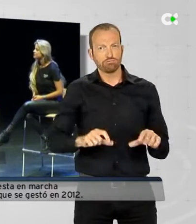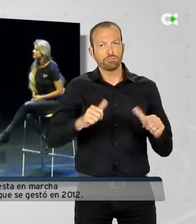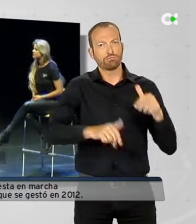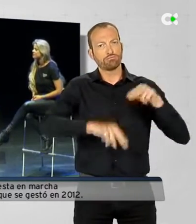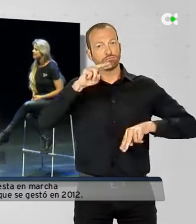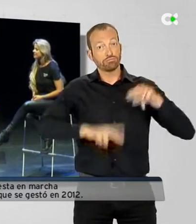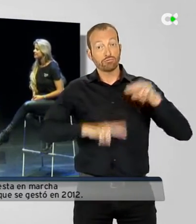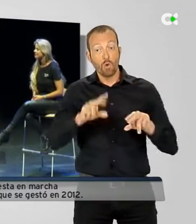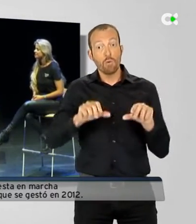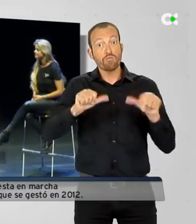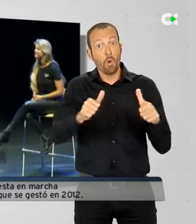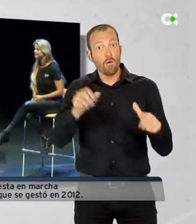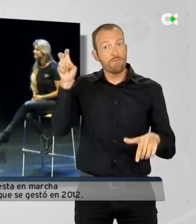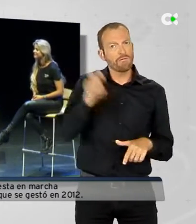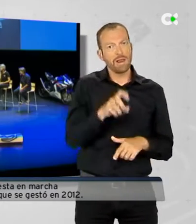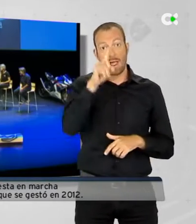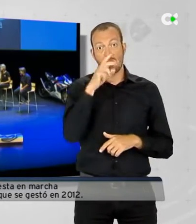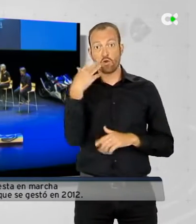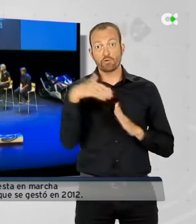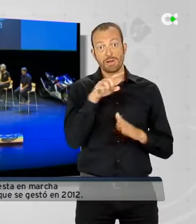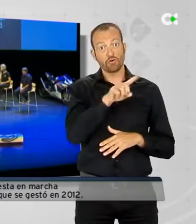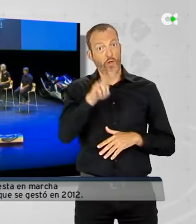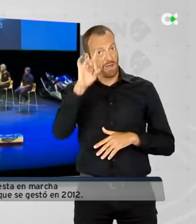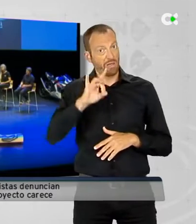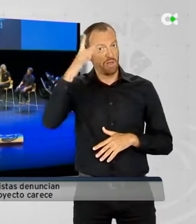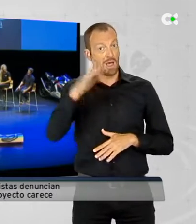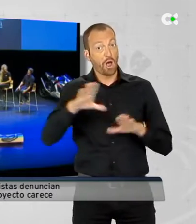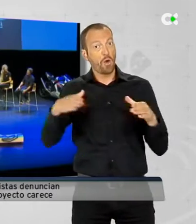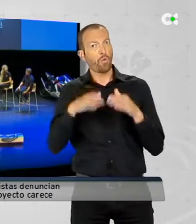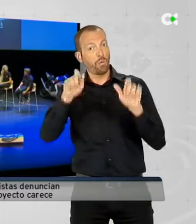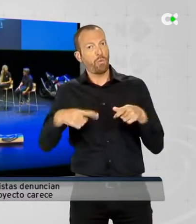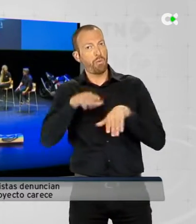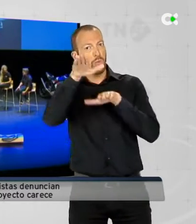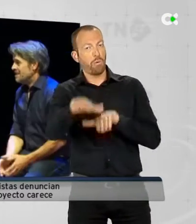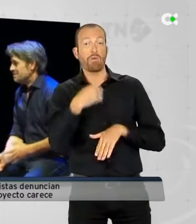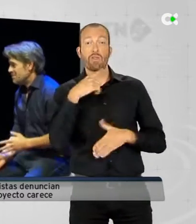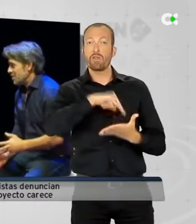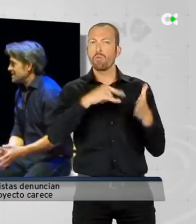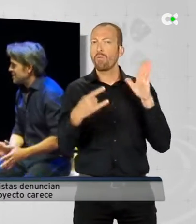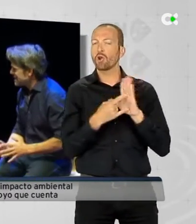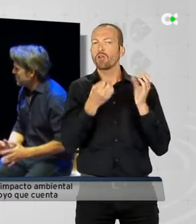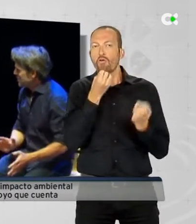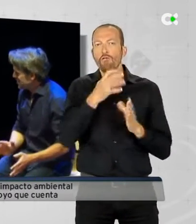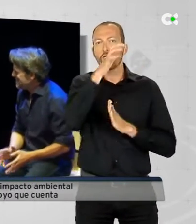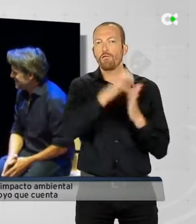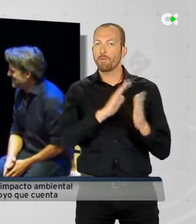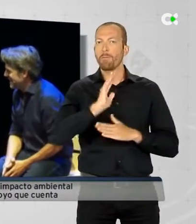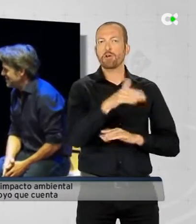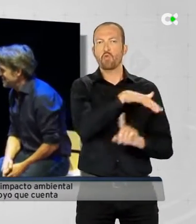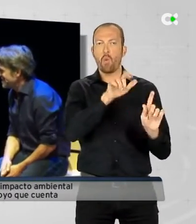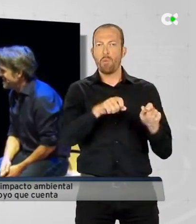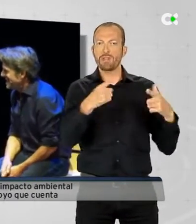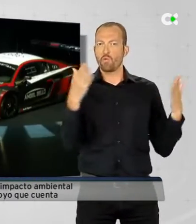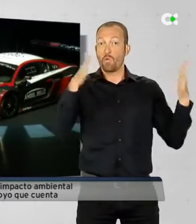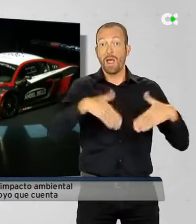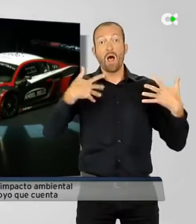marcha de una iniciativa que se gestó en 2012. Los ecologistas denuncian que el proyecto carece de informe de impacto ambiental,